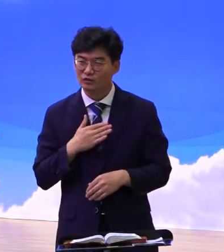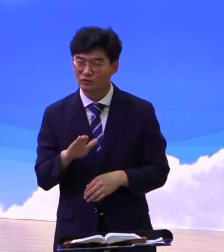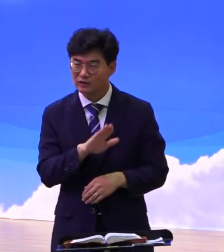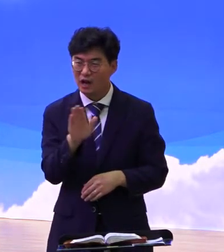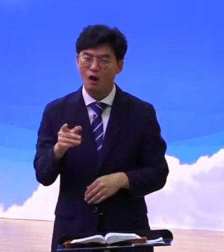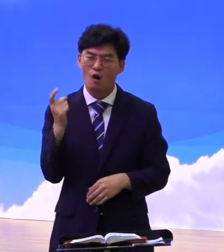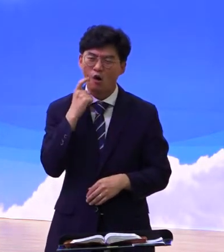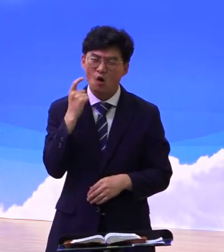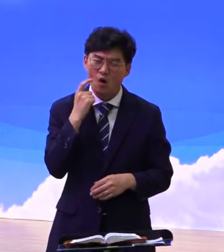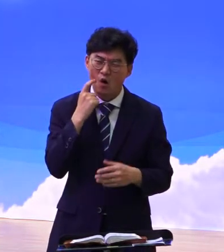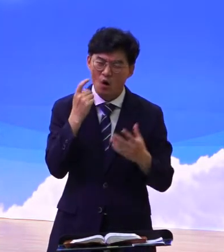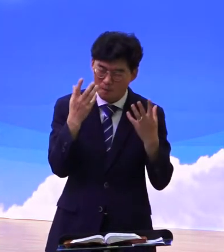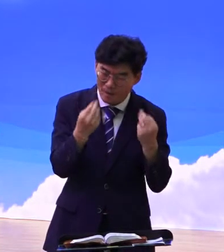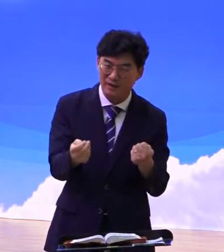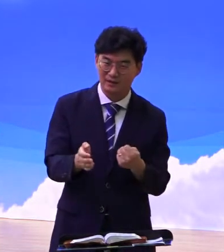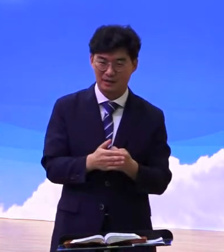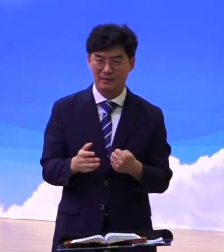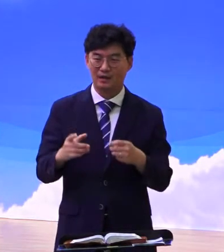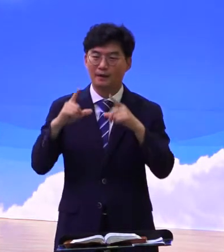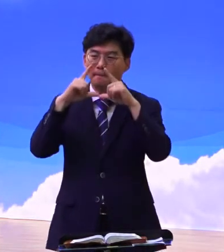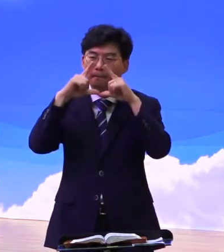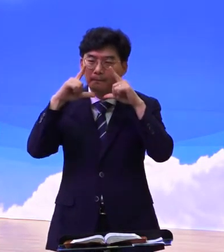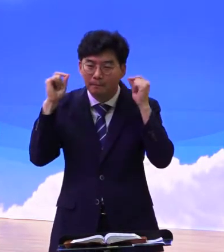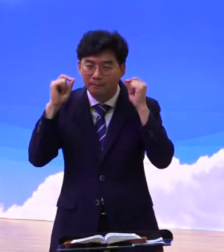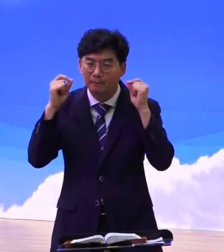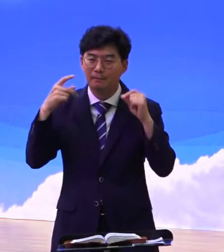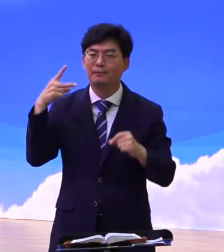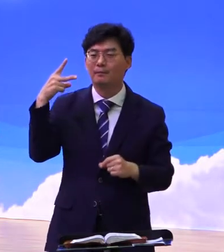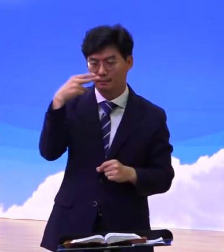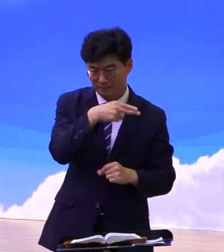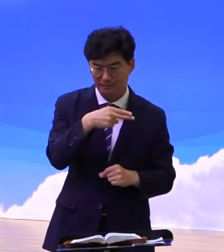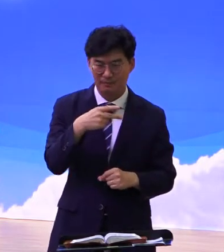입을 마스크로 틀어막고 살라 하십니까?